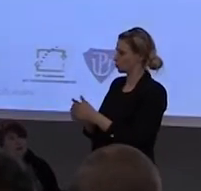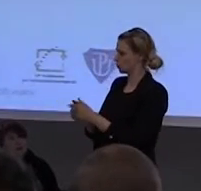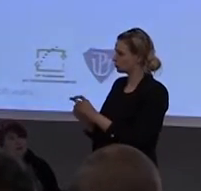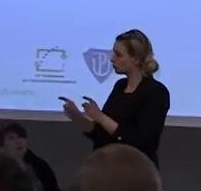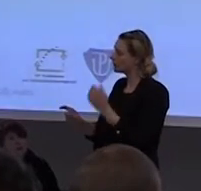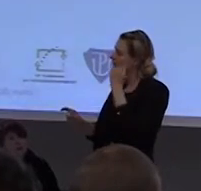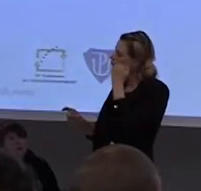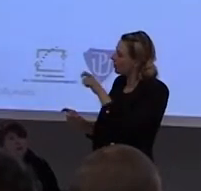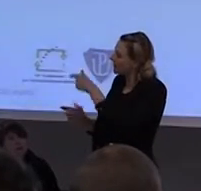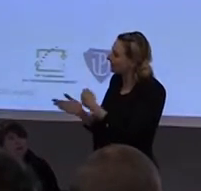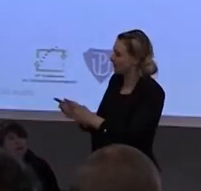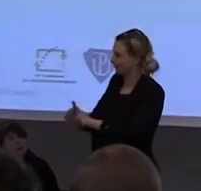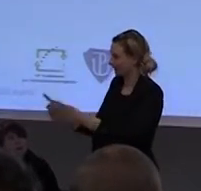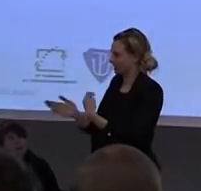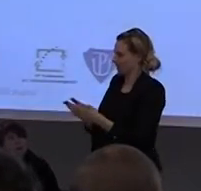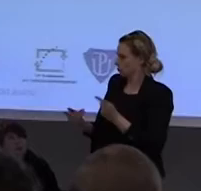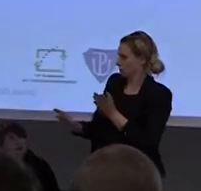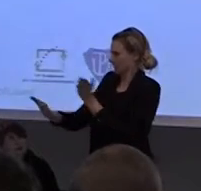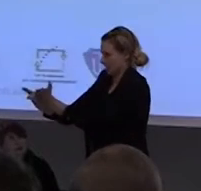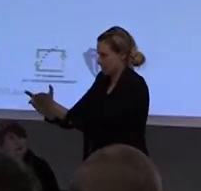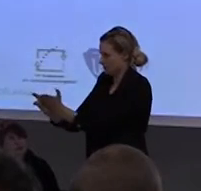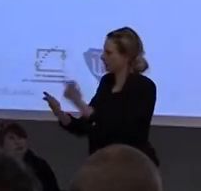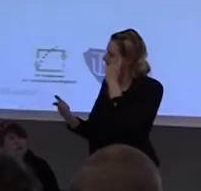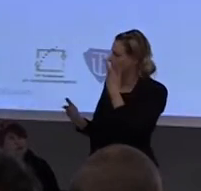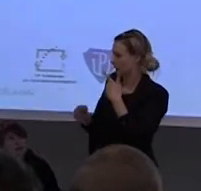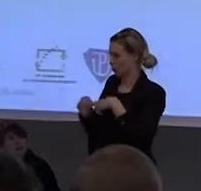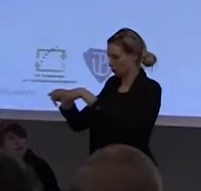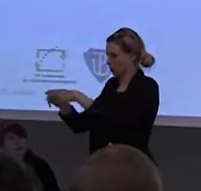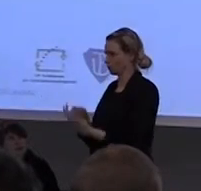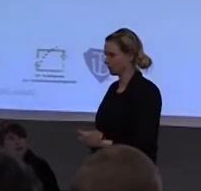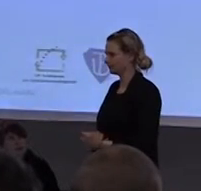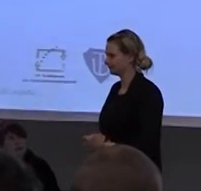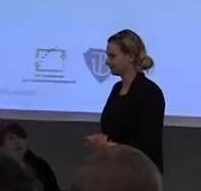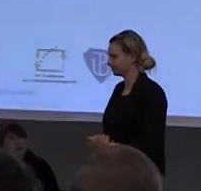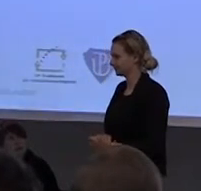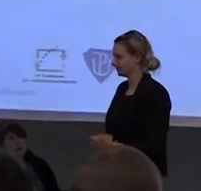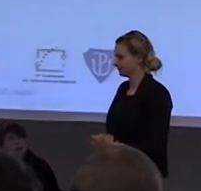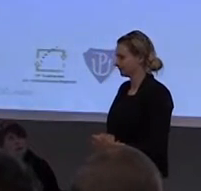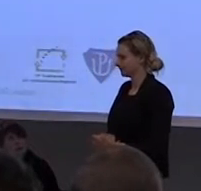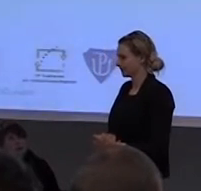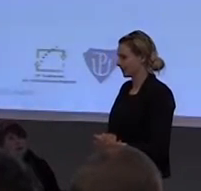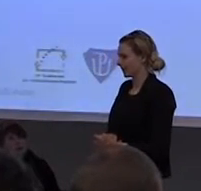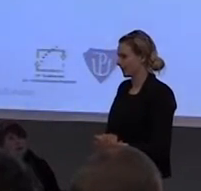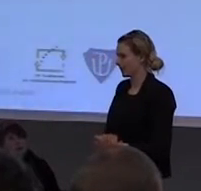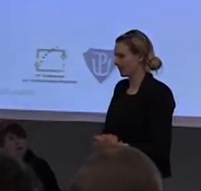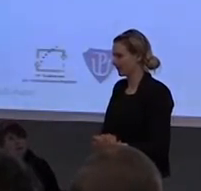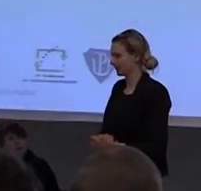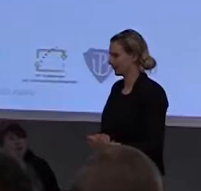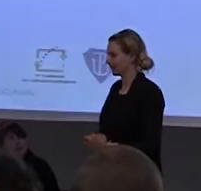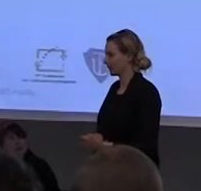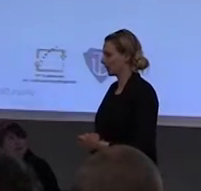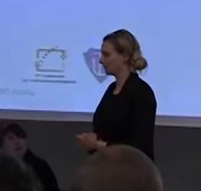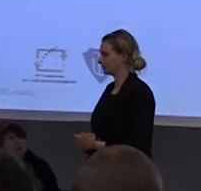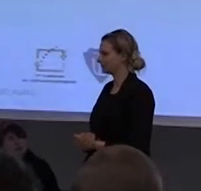some people become disabled because of society's inflexibility to adjust in response to